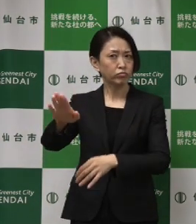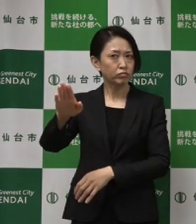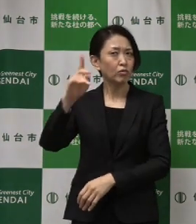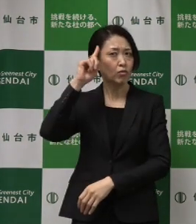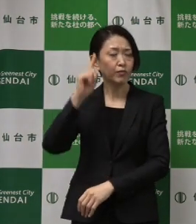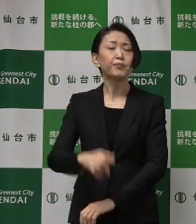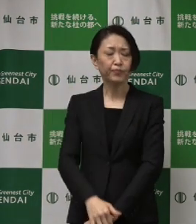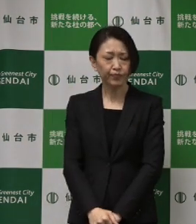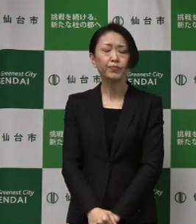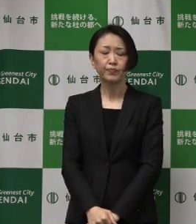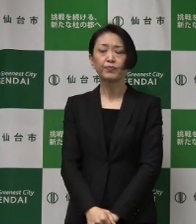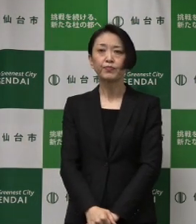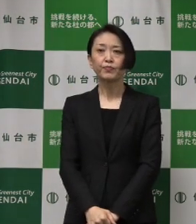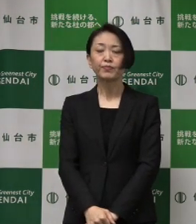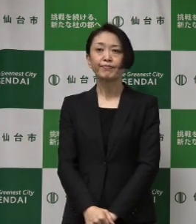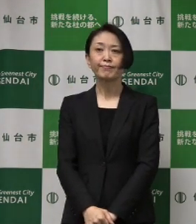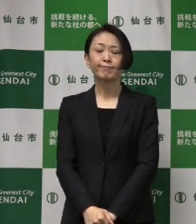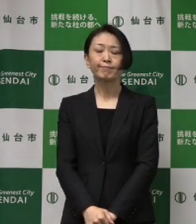認識をするところです。